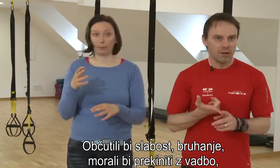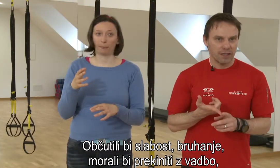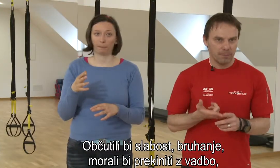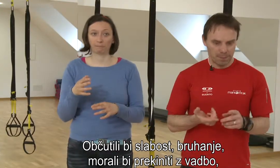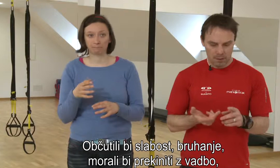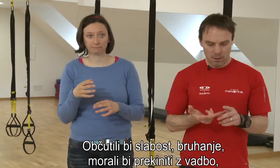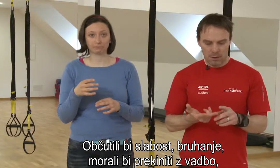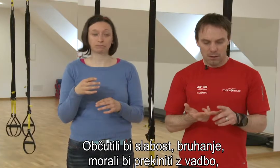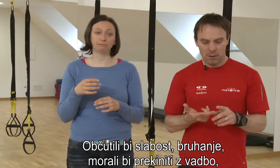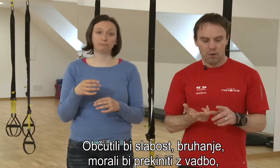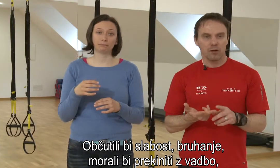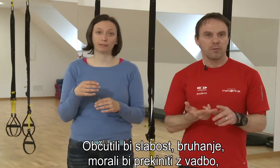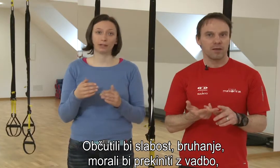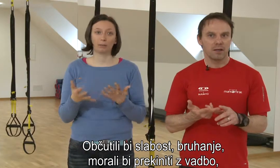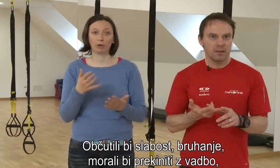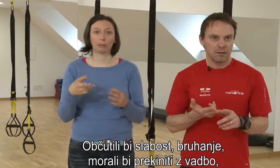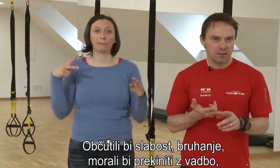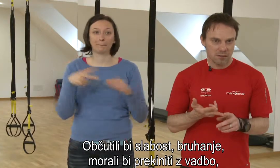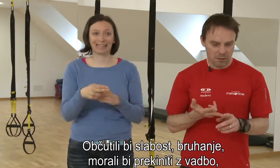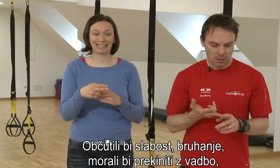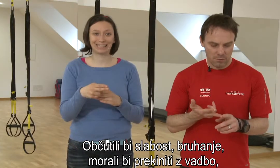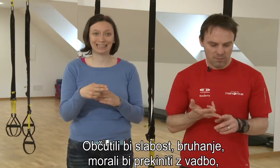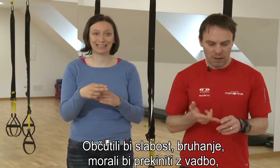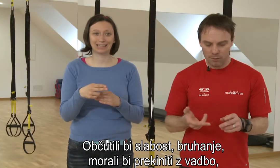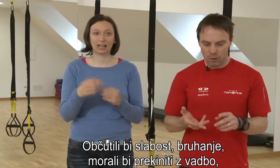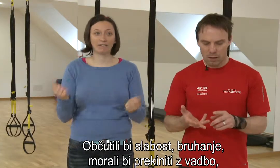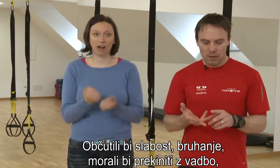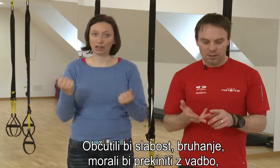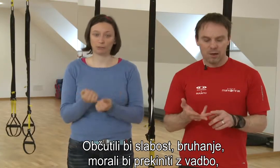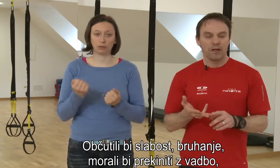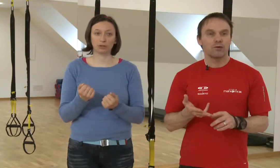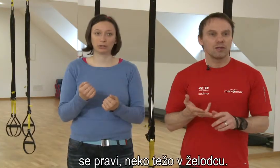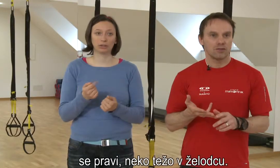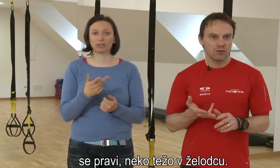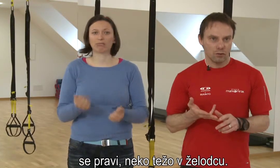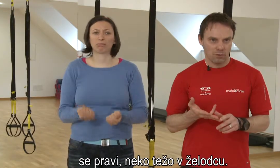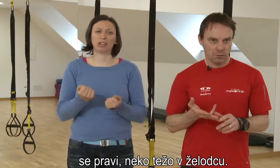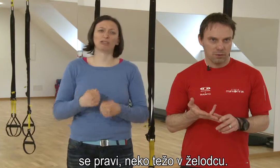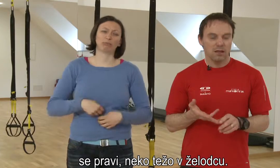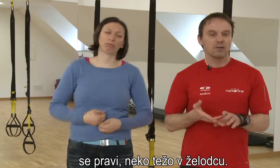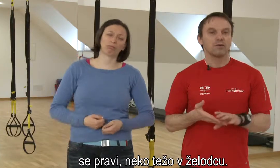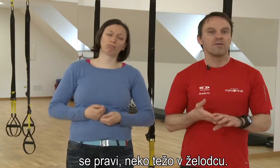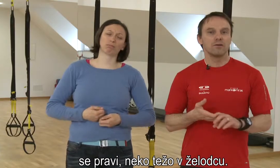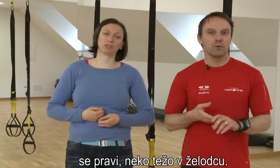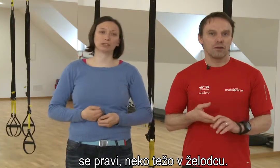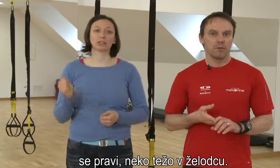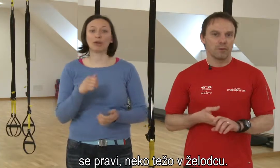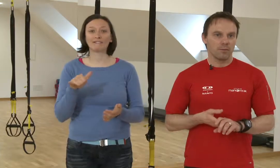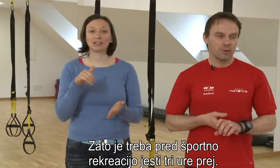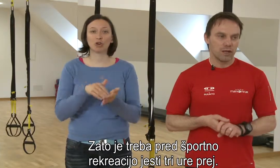bruhanje, morali bi prekiniti z vadbo, se pravi neko težo v želodcu. Zato je vedno potrebno